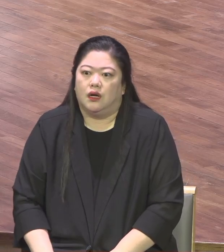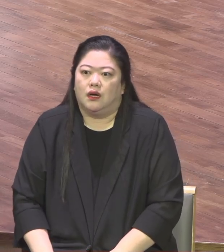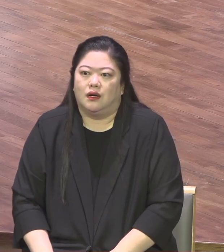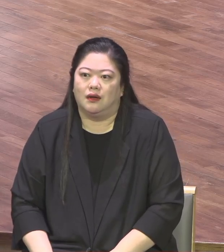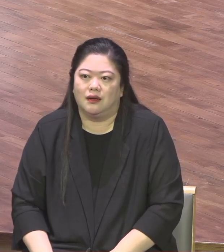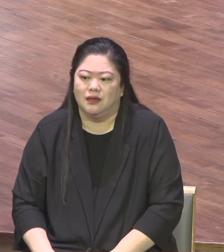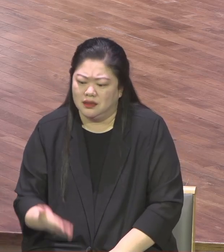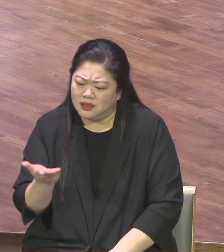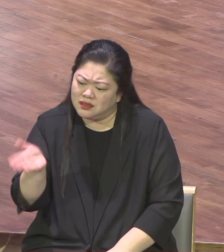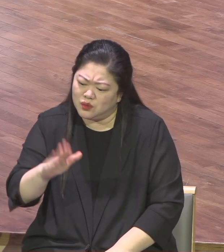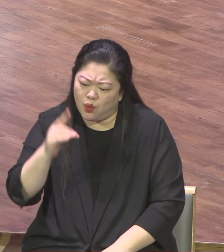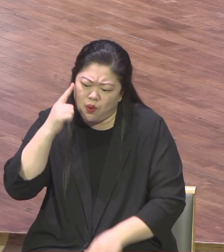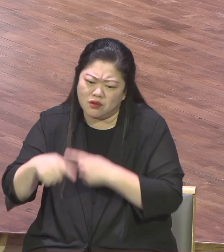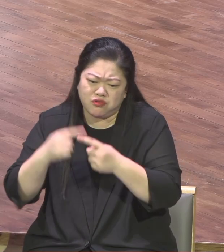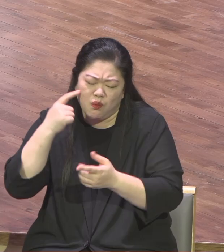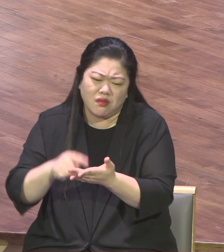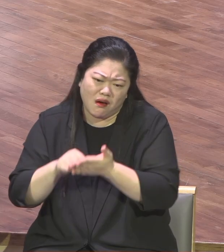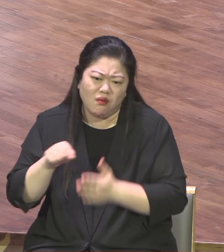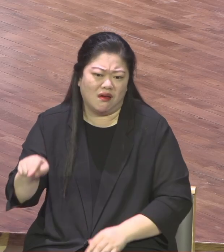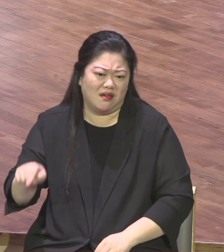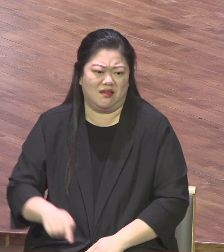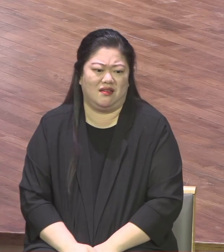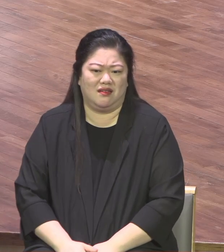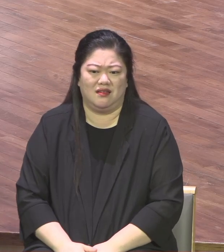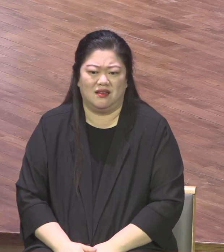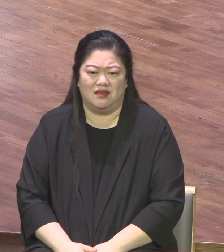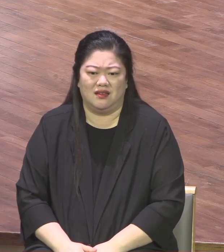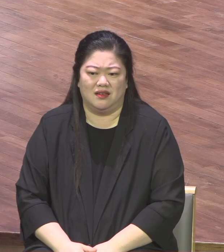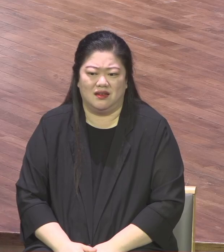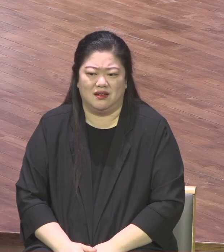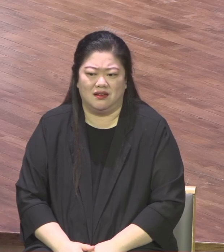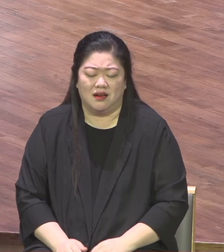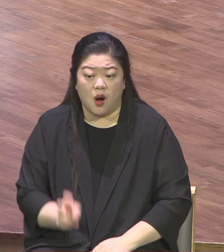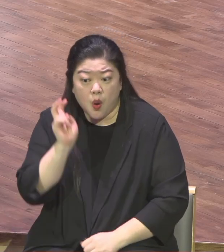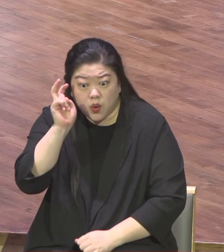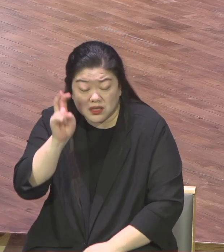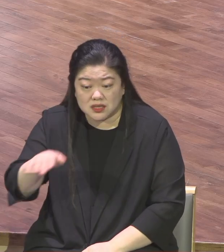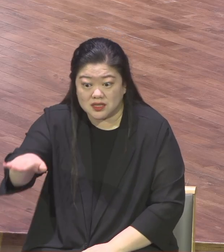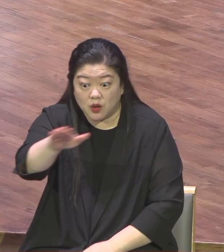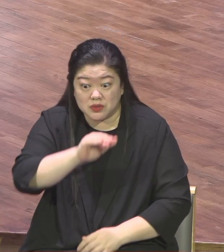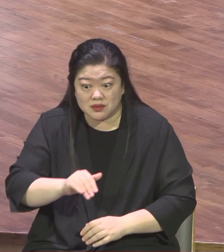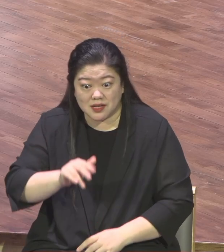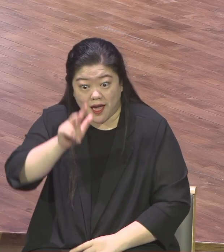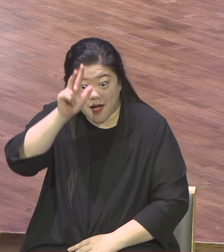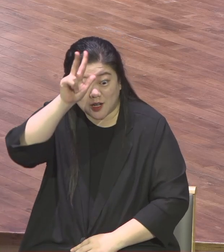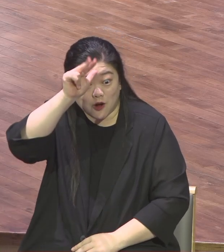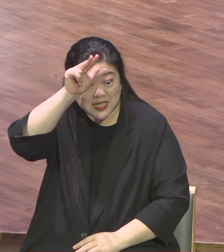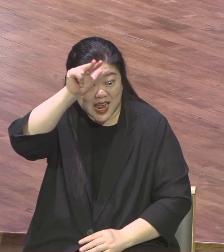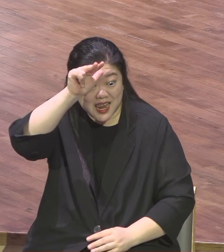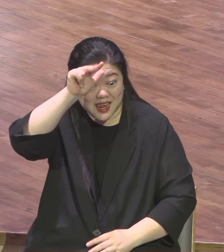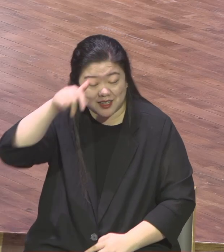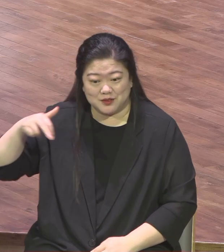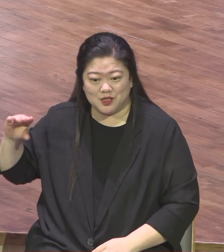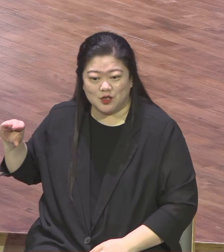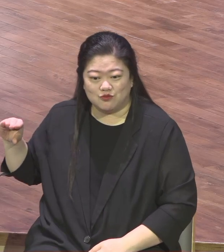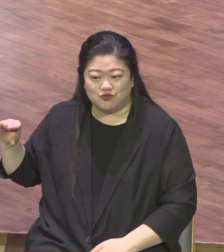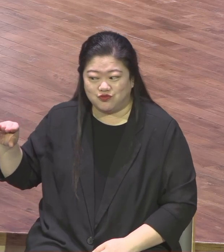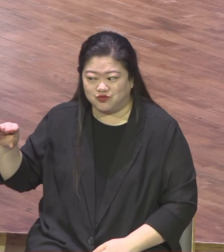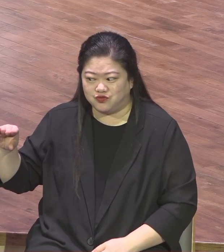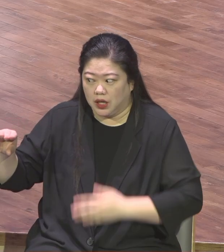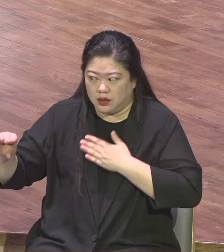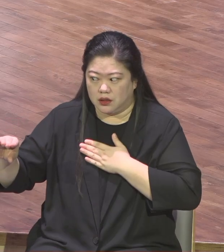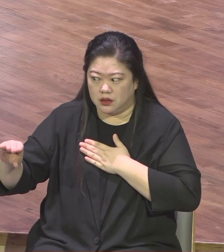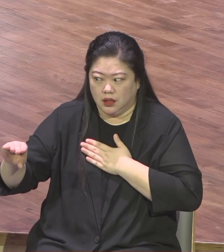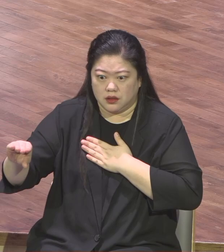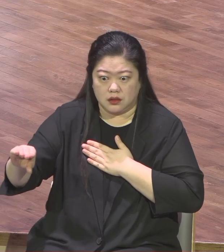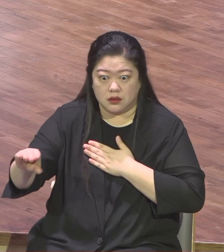놀랍니까? 경찰만 보면 놀랍니까? 이 신호 위반했다고 운전하다 보면 딱 경찰